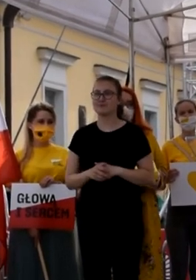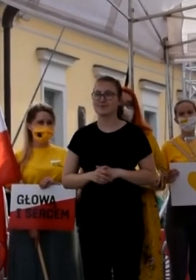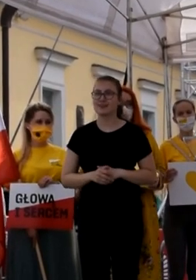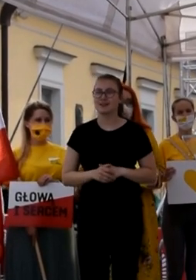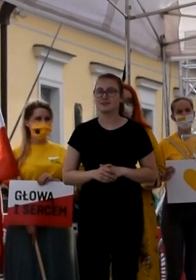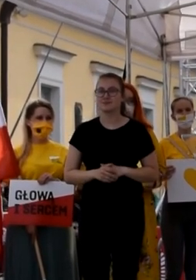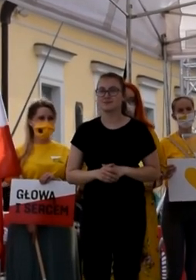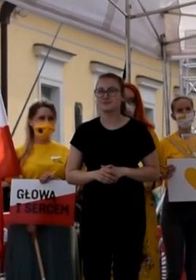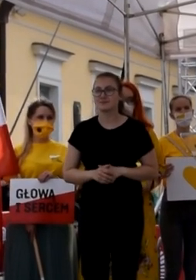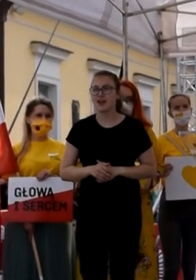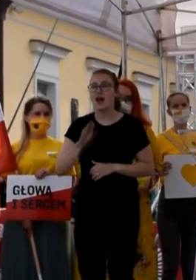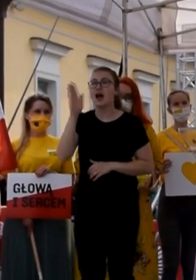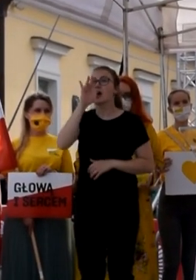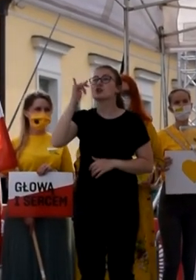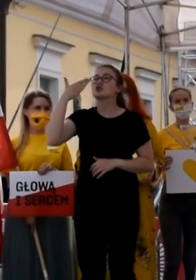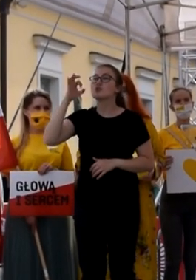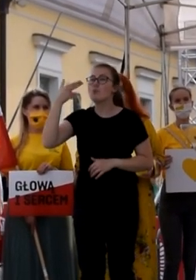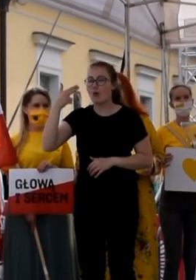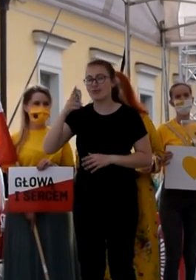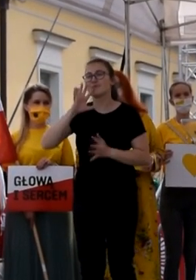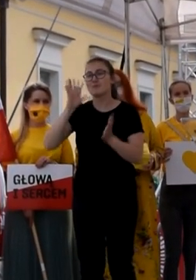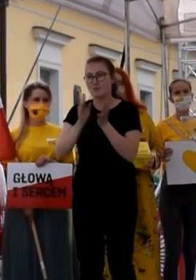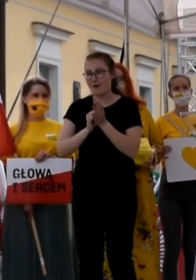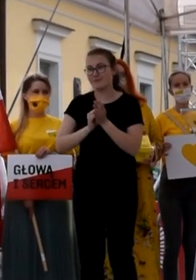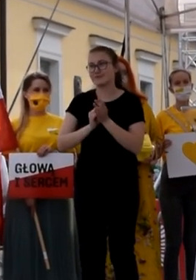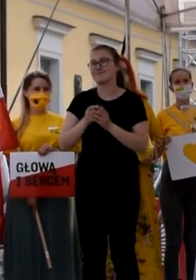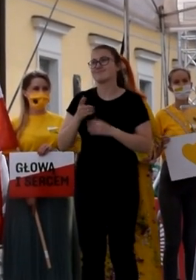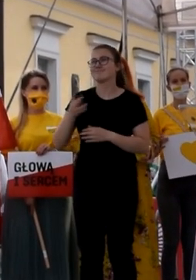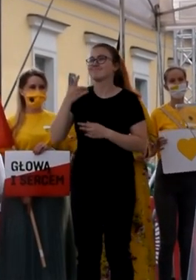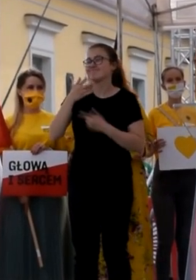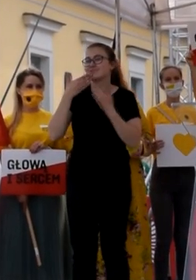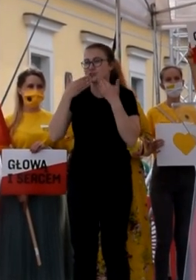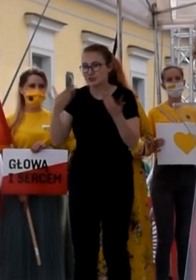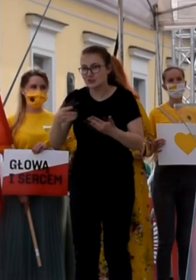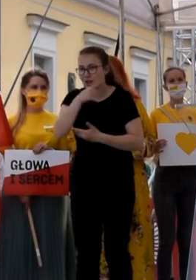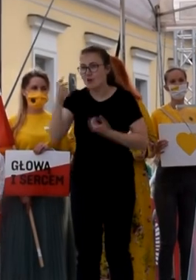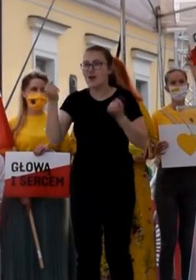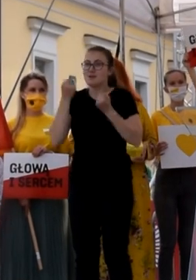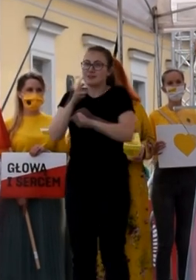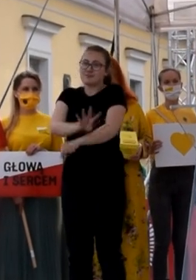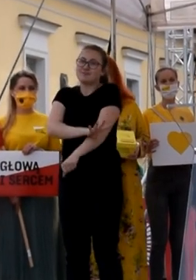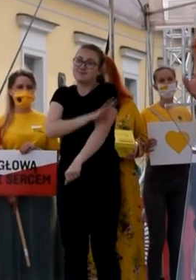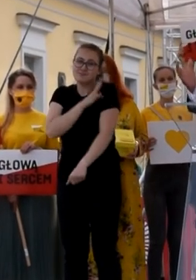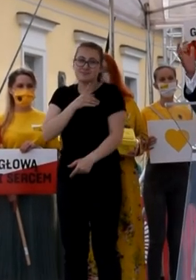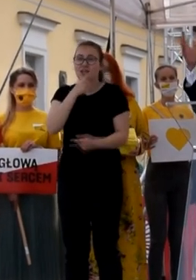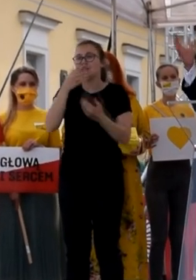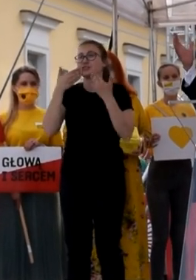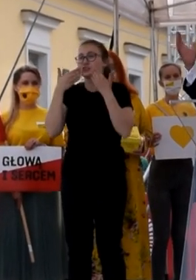Dziękuję wam za wzruszające przybycie.